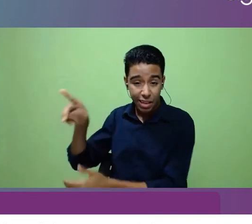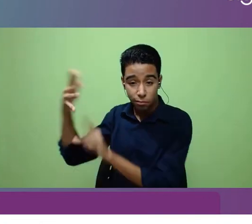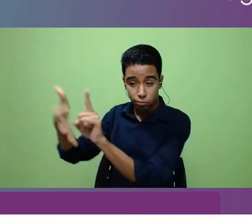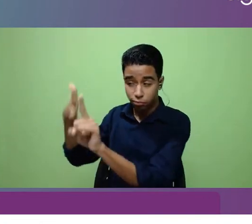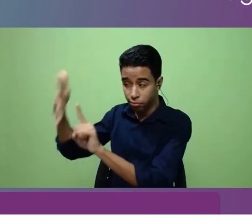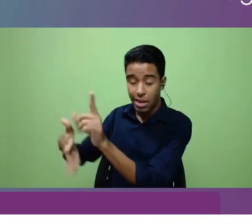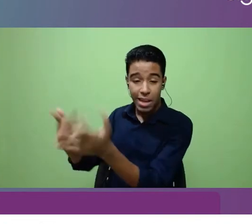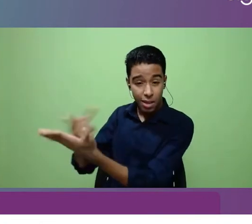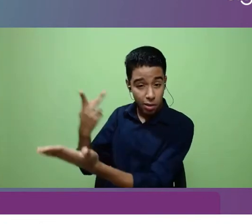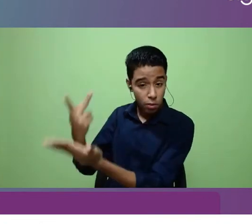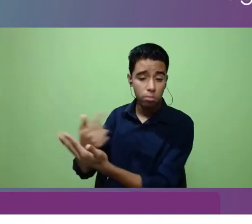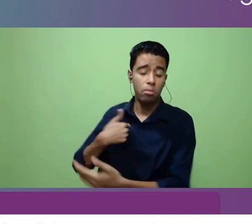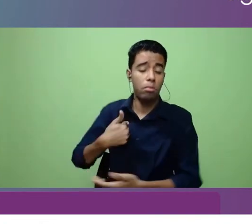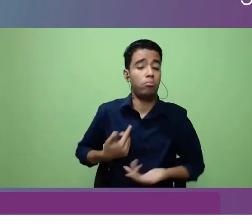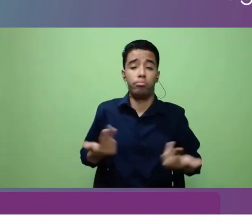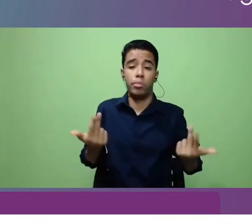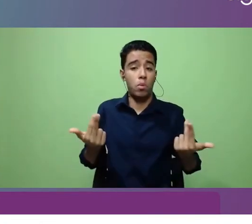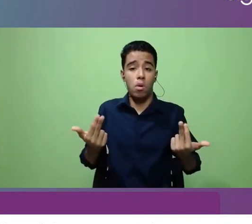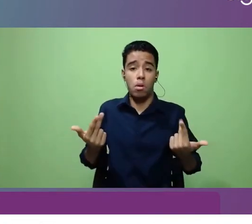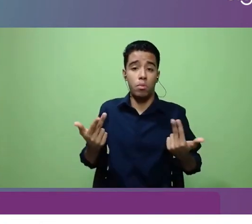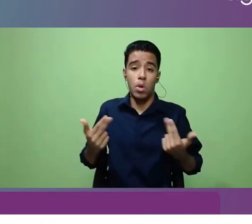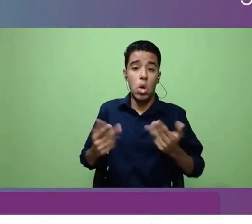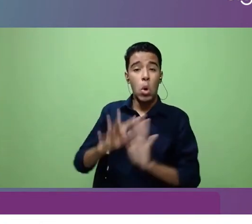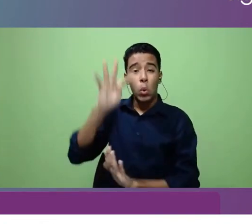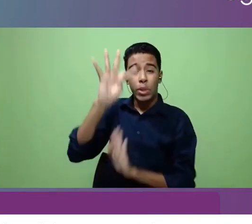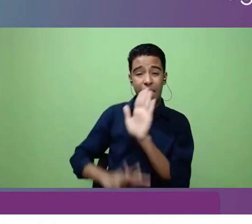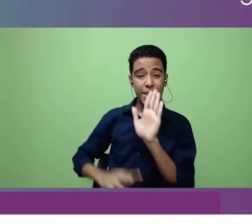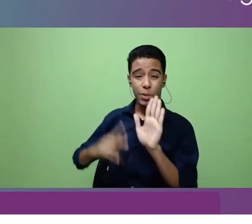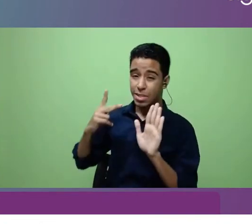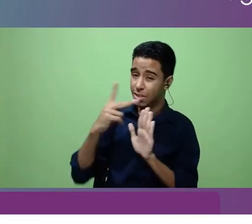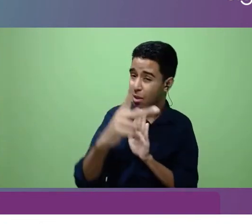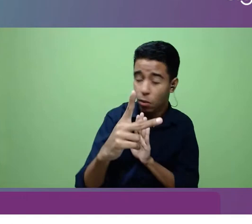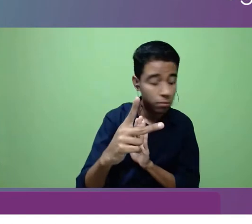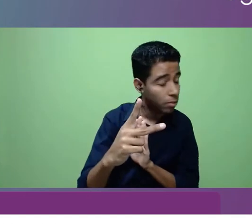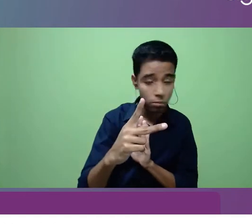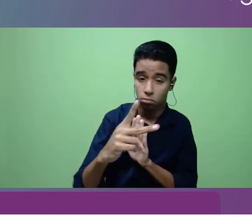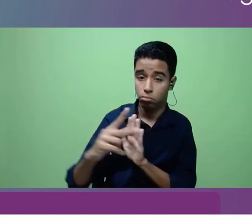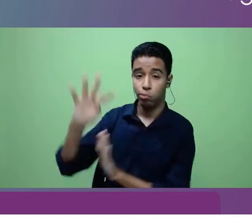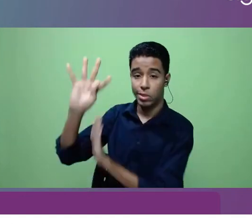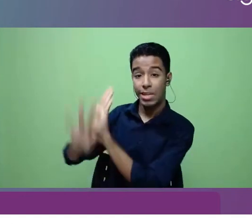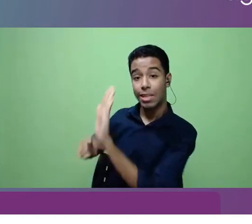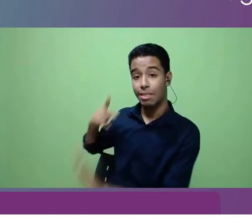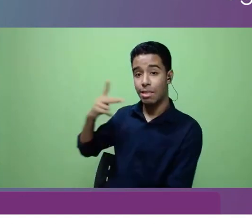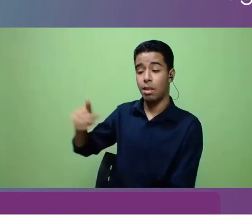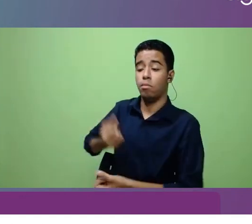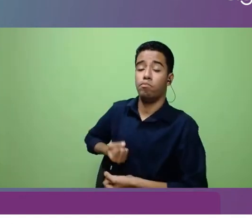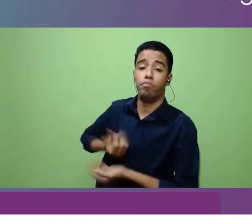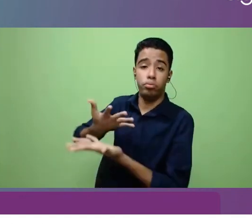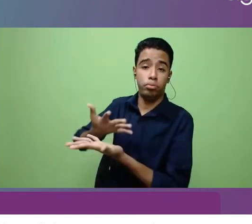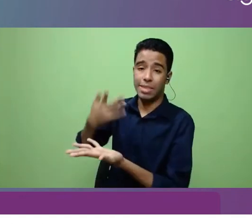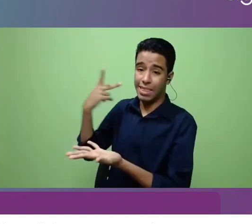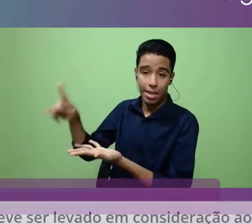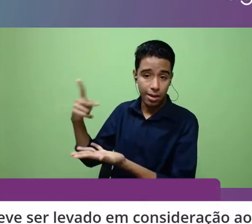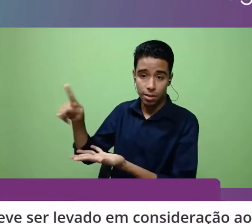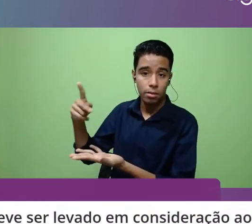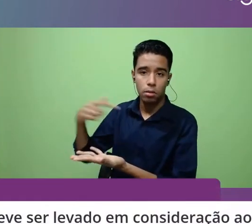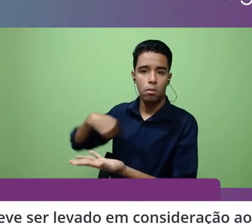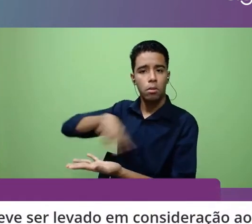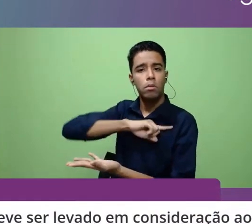interpreta errado. O texto não é seu. Se ele corrigiu, corrige também. Não tem problema. Sem problema nenhum.